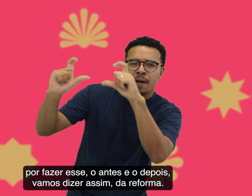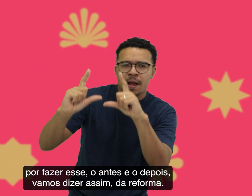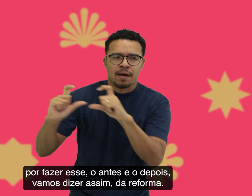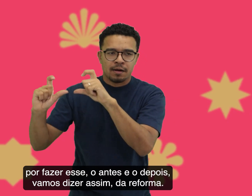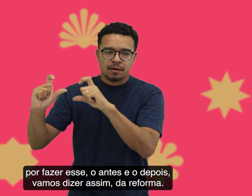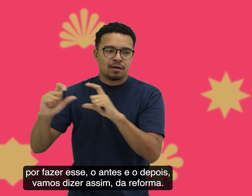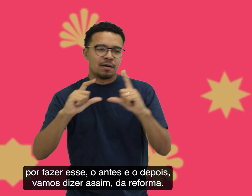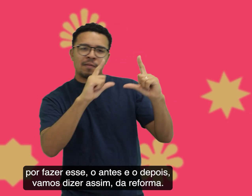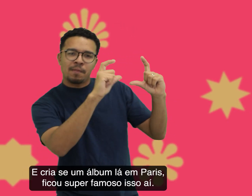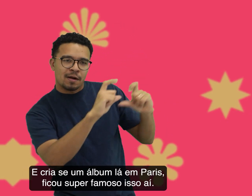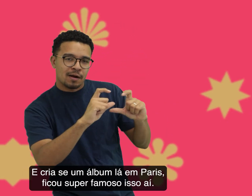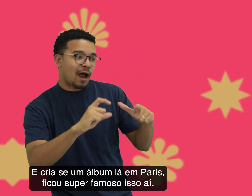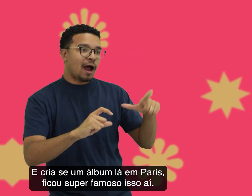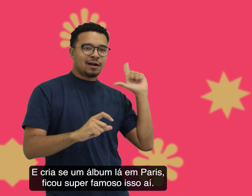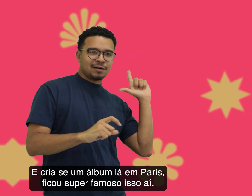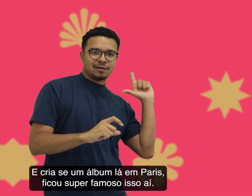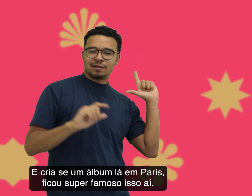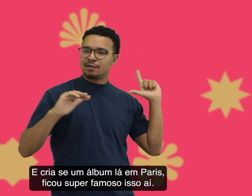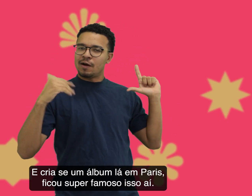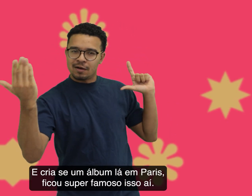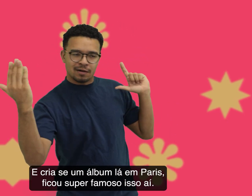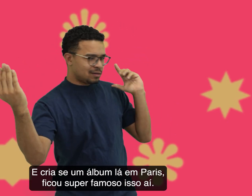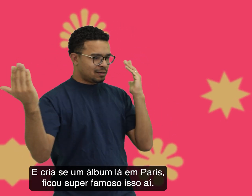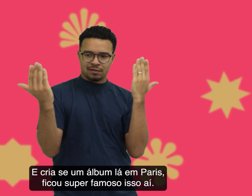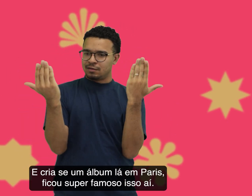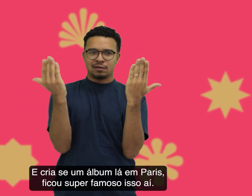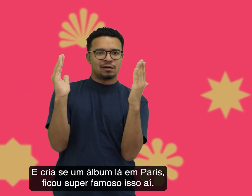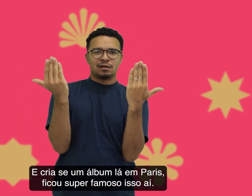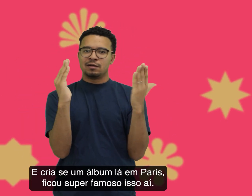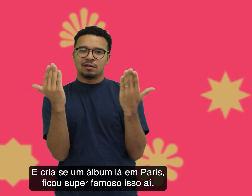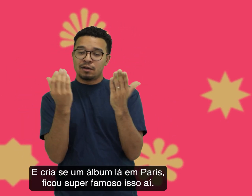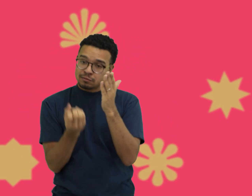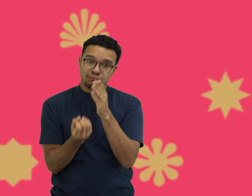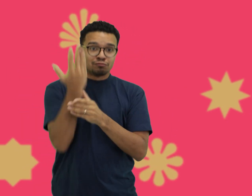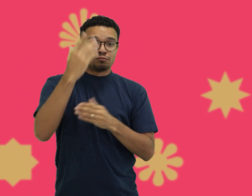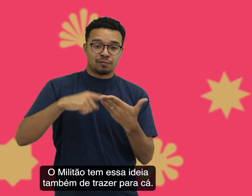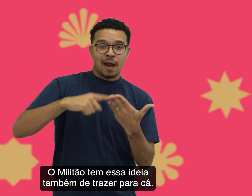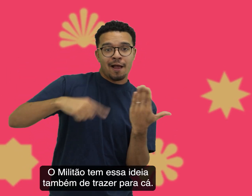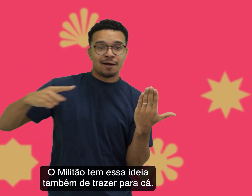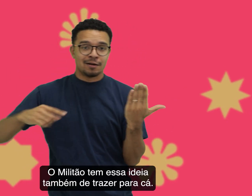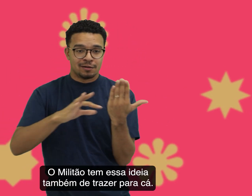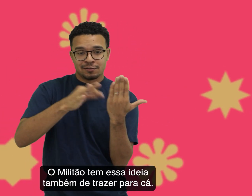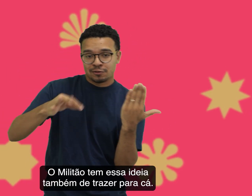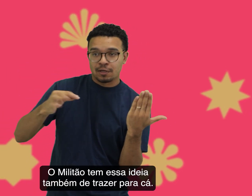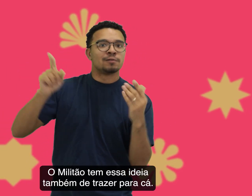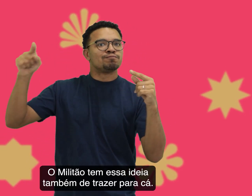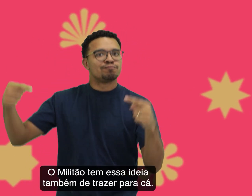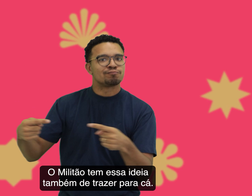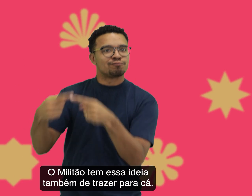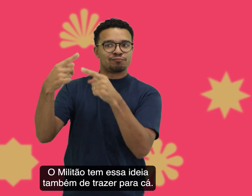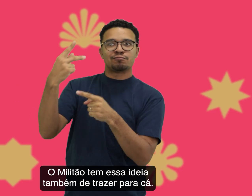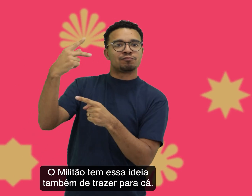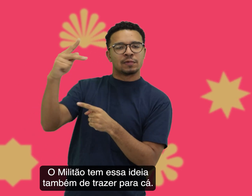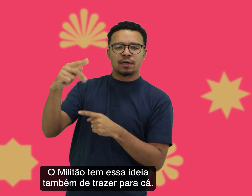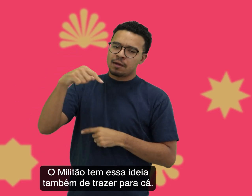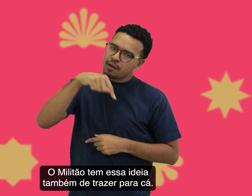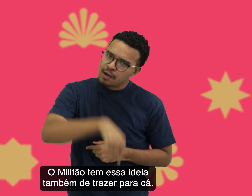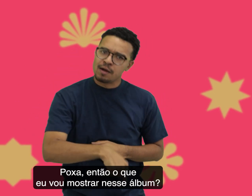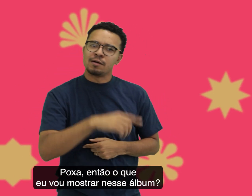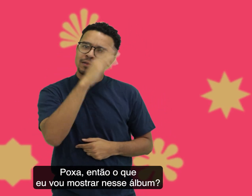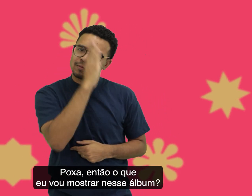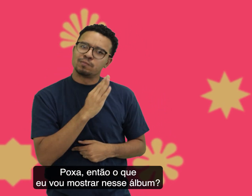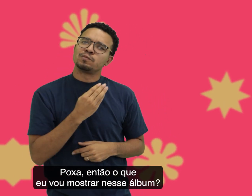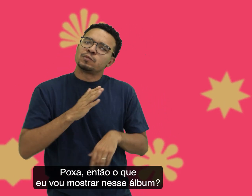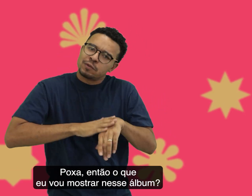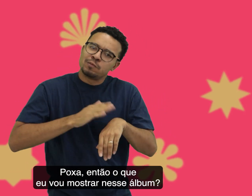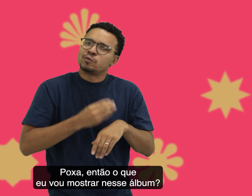antes e o depois, né? Vamos dizer assim, né? Da reforma. E cria-se um álbum lá em Paris, ficou super famoso isso aí. E o Militão tem essa ideia também de trazer